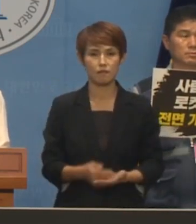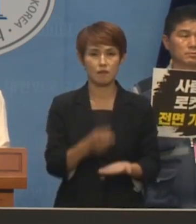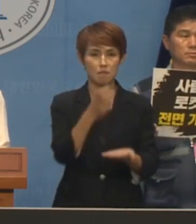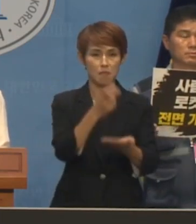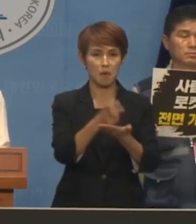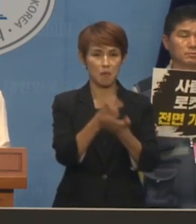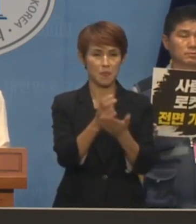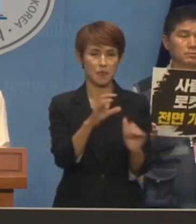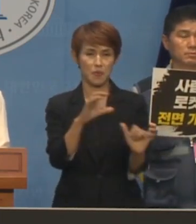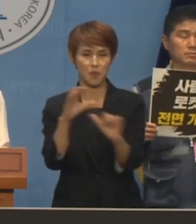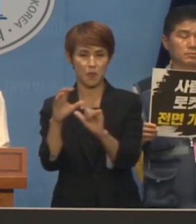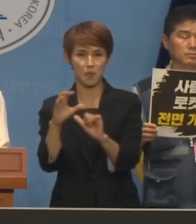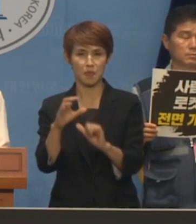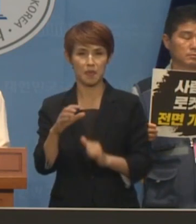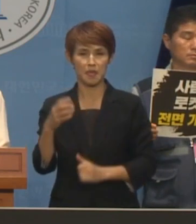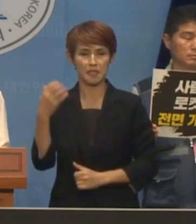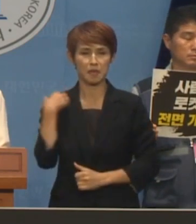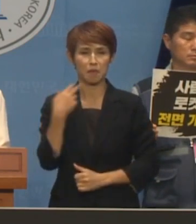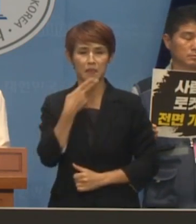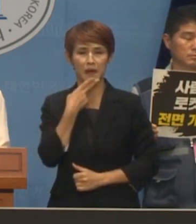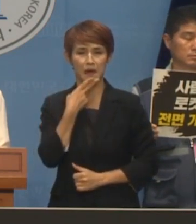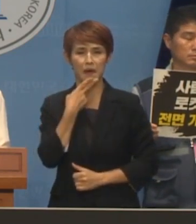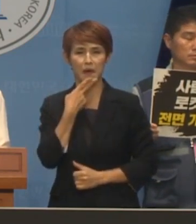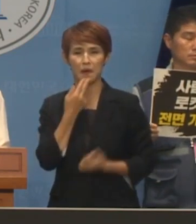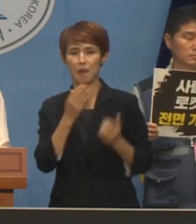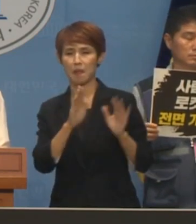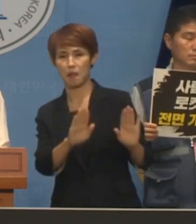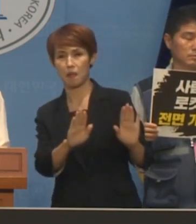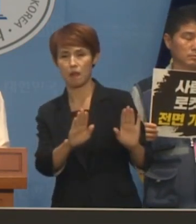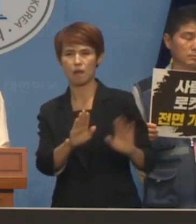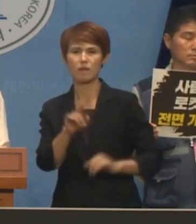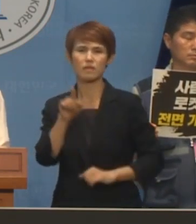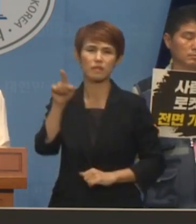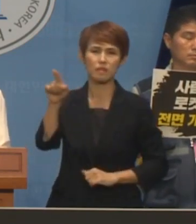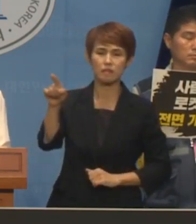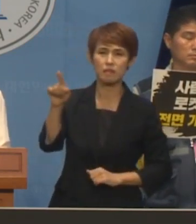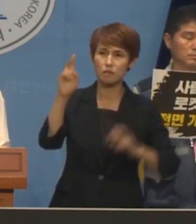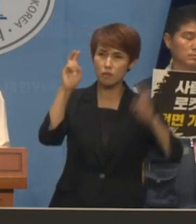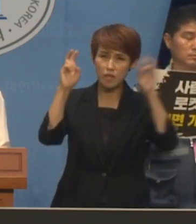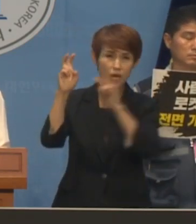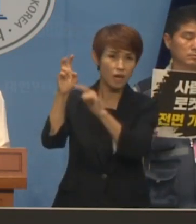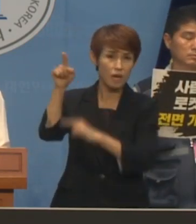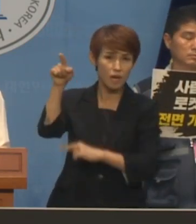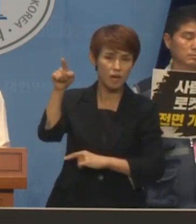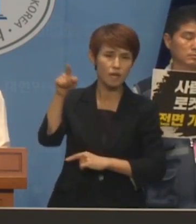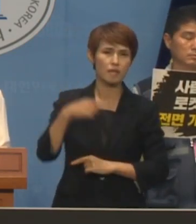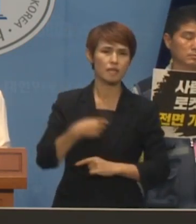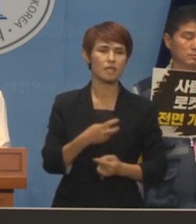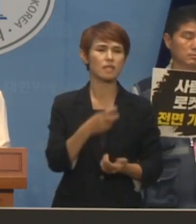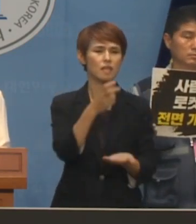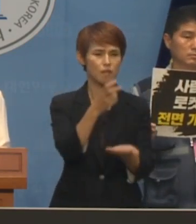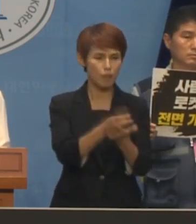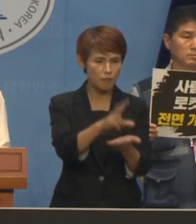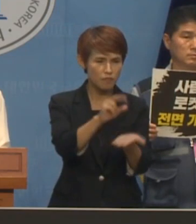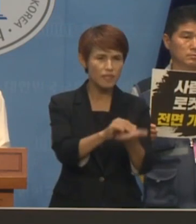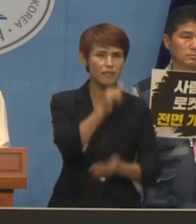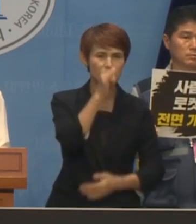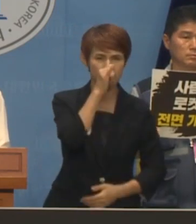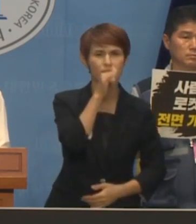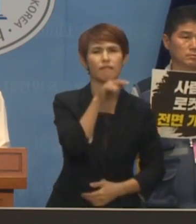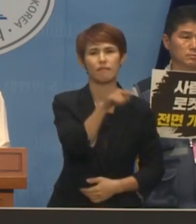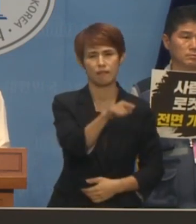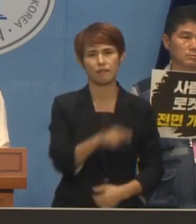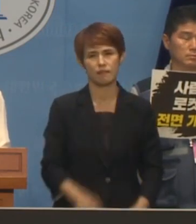회피하려는 쿠팡의 경영진 쿠팡의 수많은 변호가 이법의 허점을 찾아내 혁신 경영으로